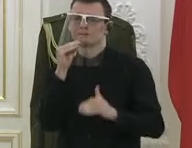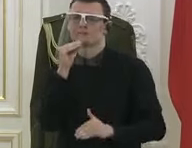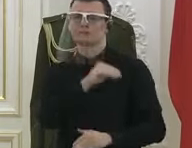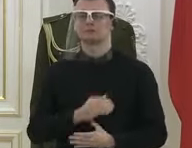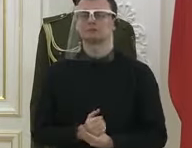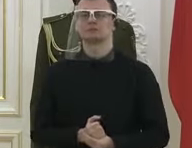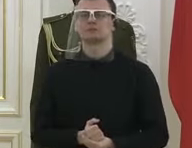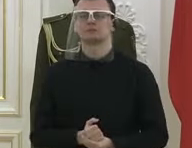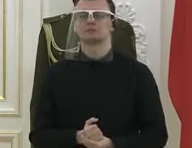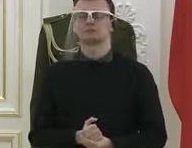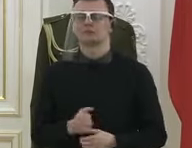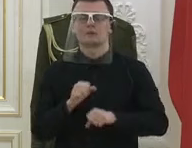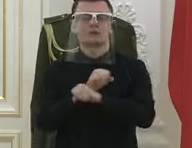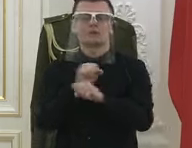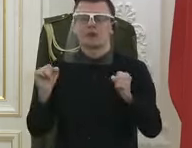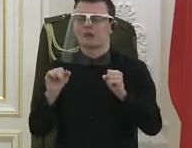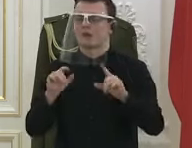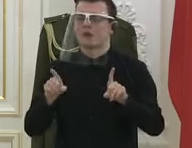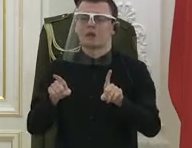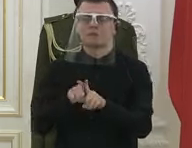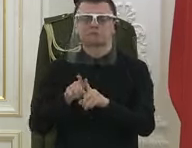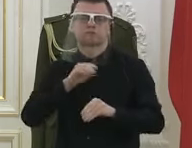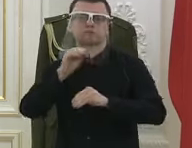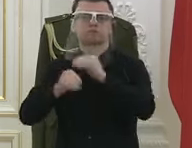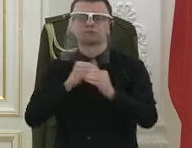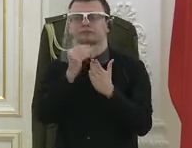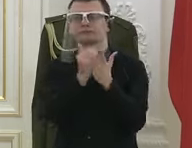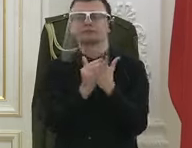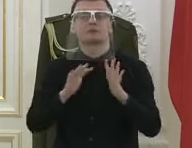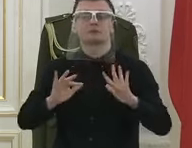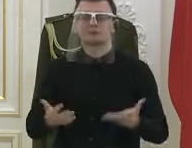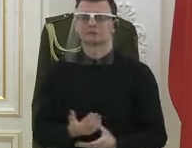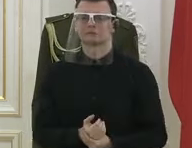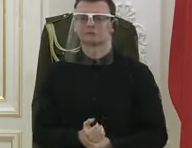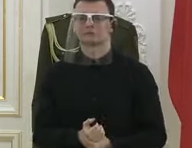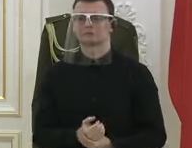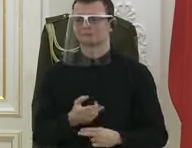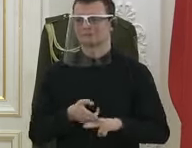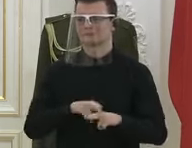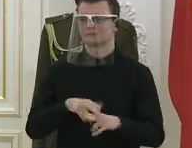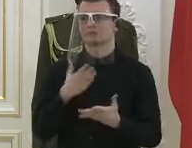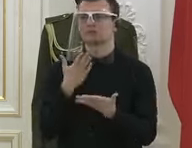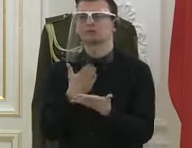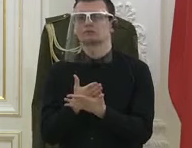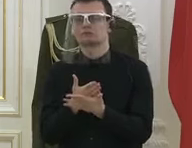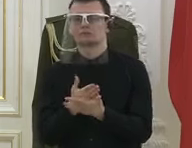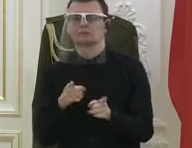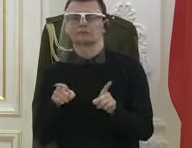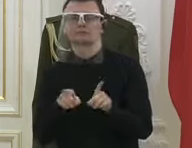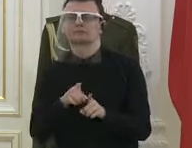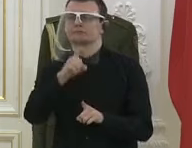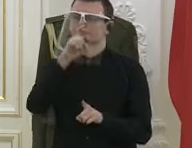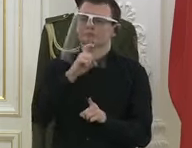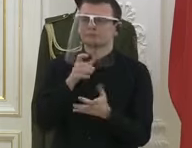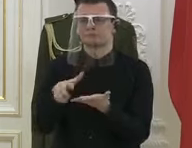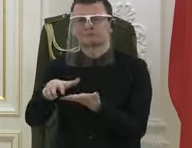być sformułowane w taki sposób, aby dawały pole do jakiejkolwiek nadinterpretacji, czy dawały pole do